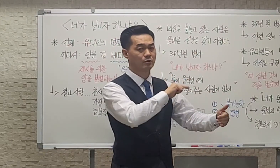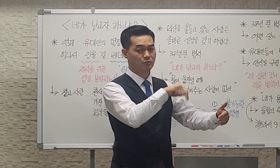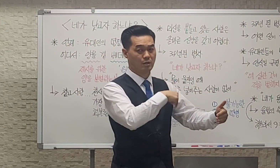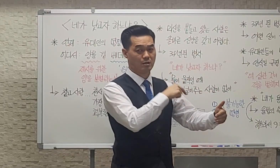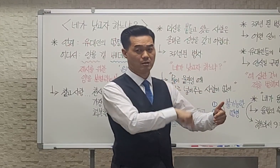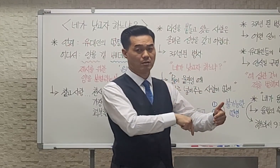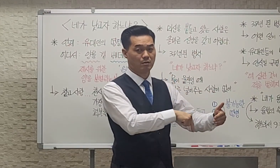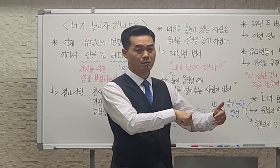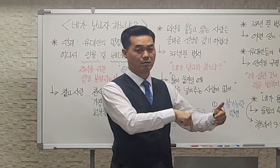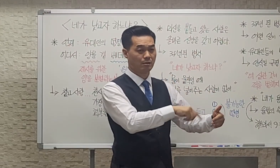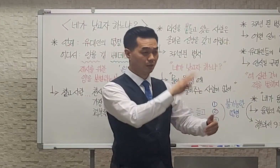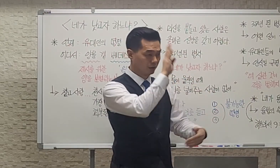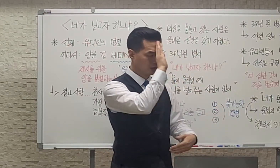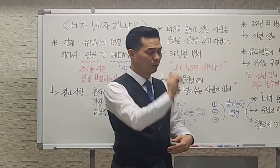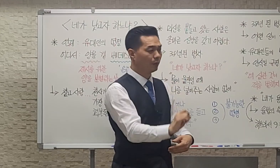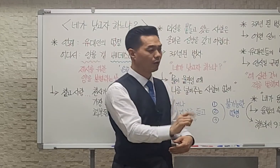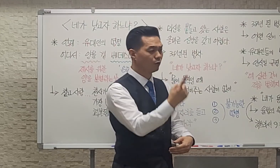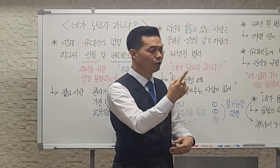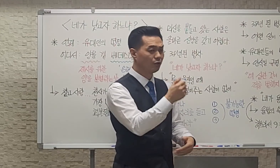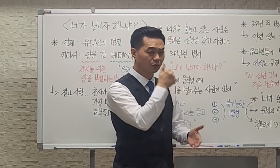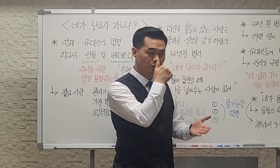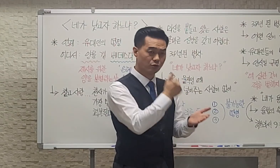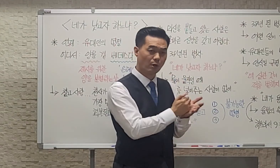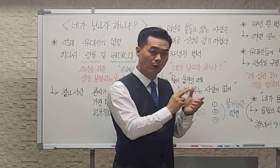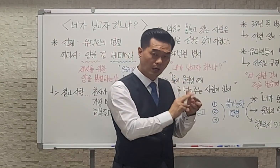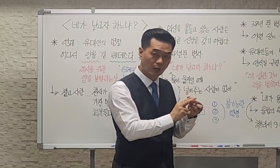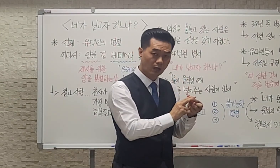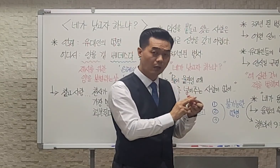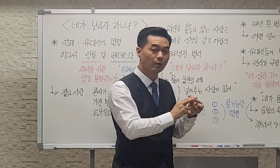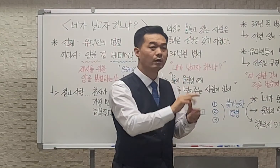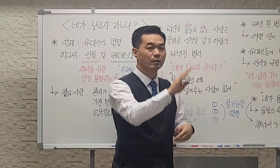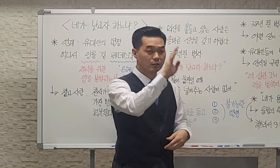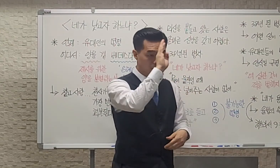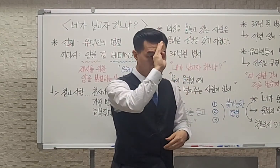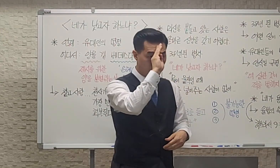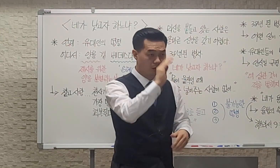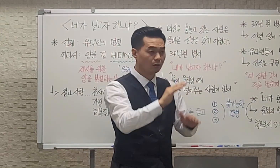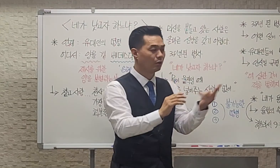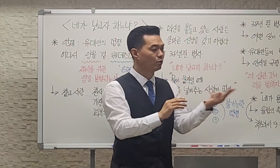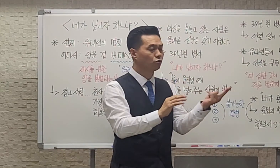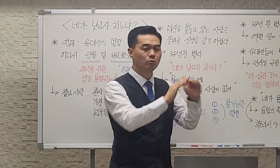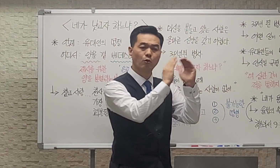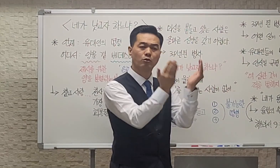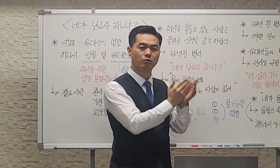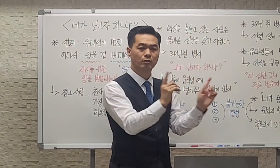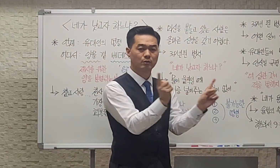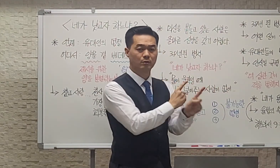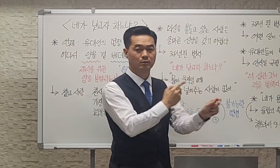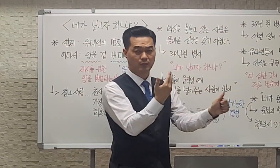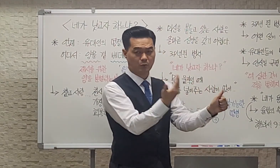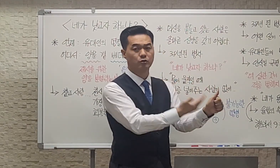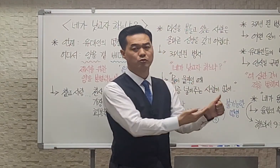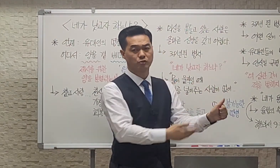속에 그 질병의 원인이었던 죄와 그 질병 둘 모두를 다 고쳐주시는